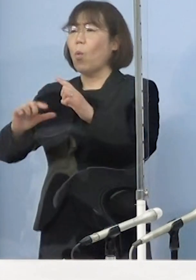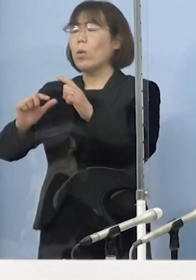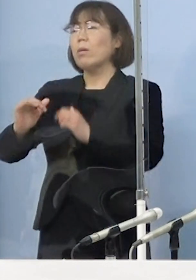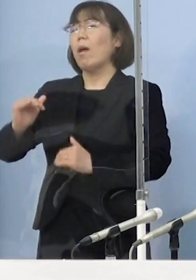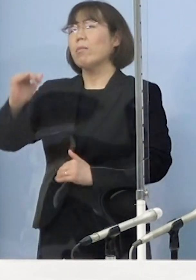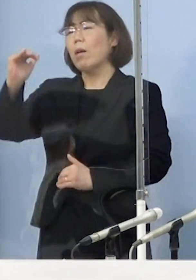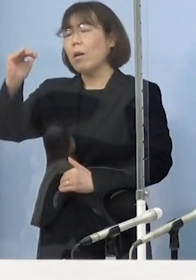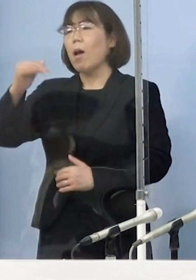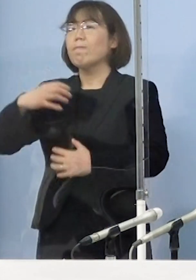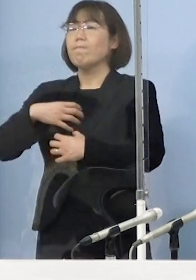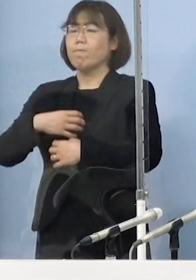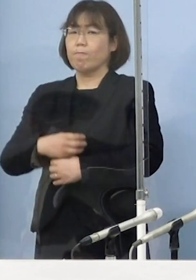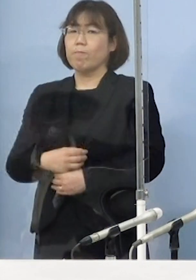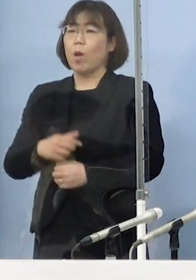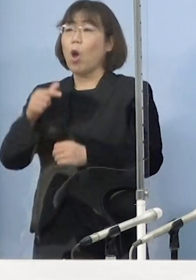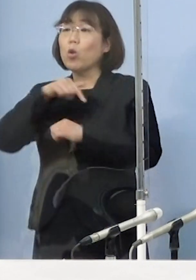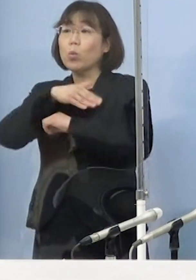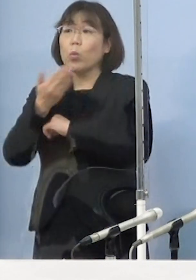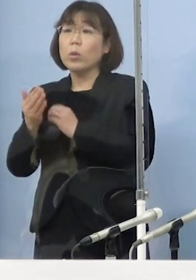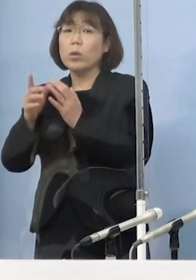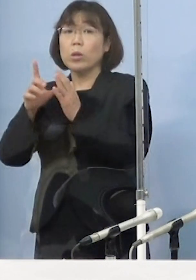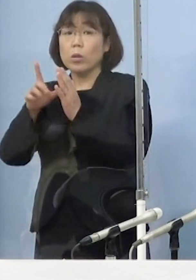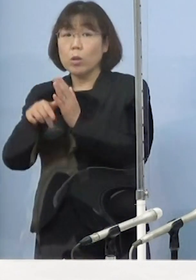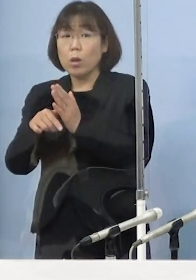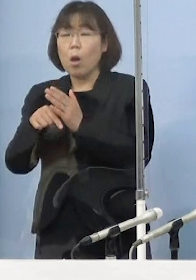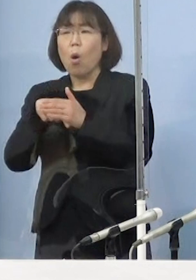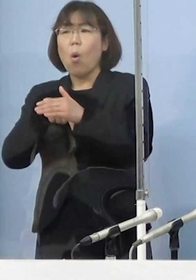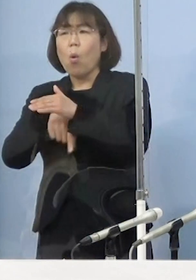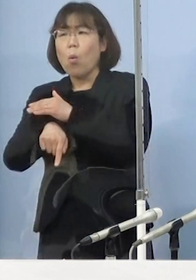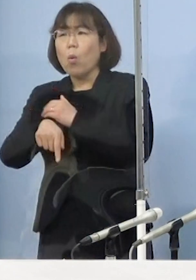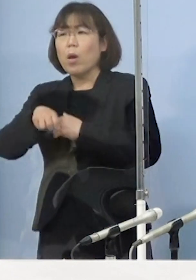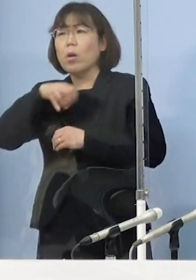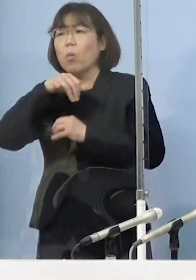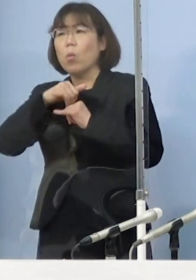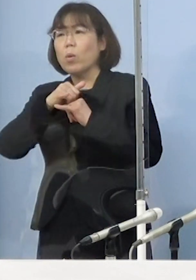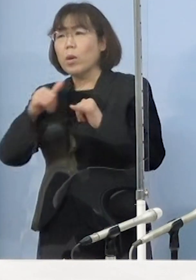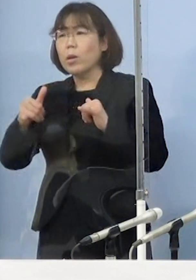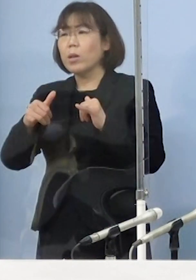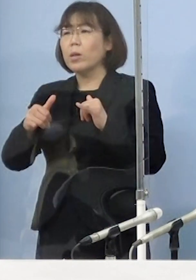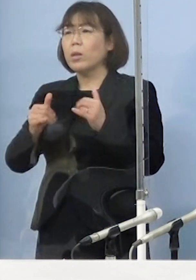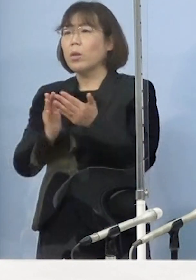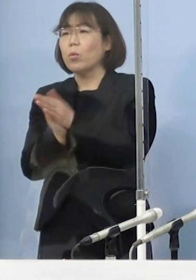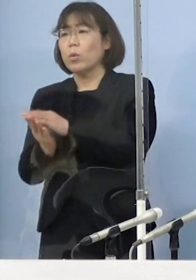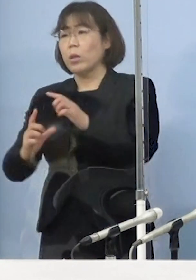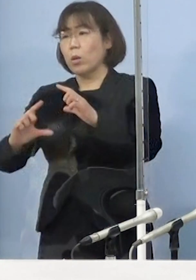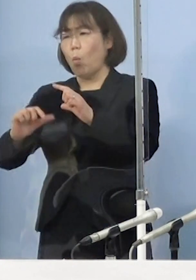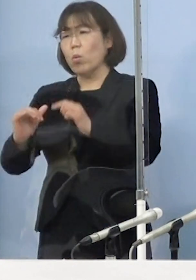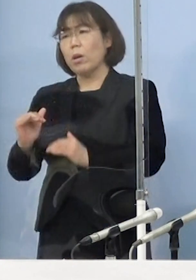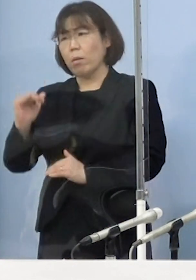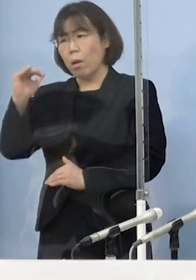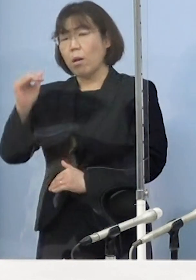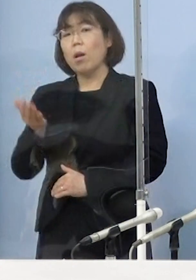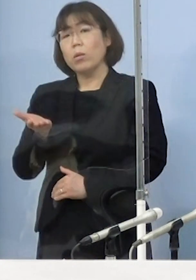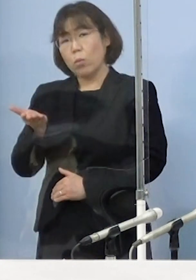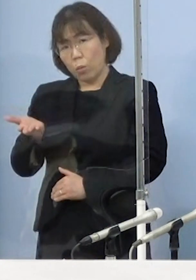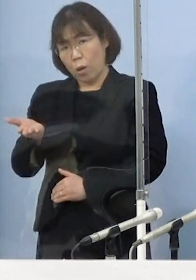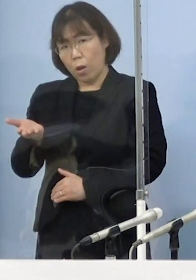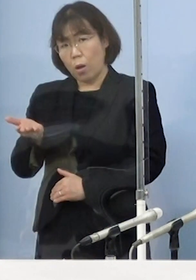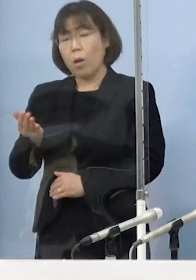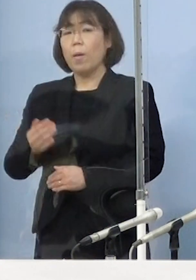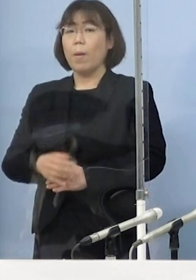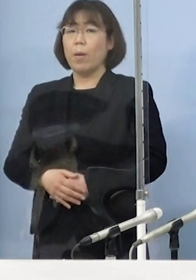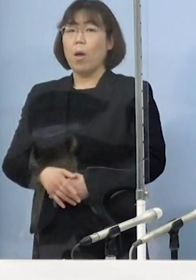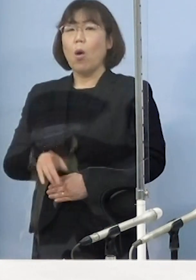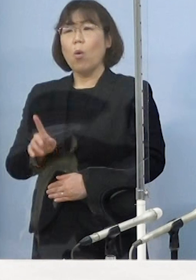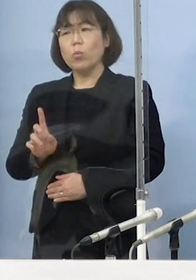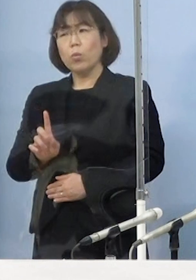話 を、福島の場合ですね、なぜその高齢者の死亡率が高いのか、これをちょっと